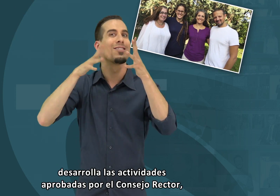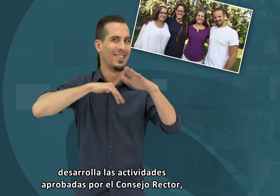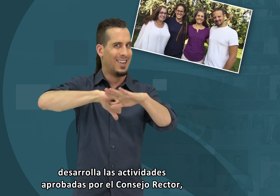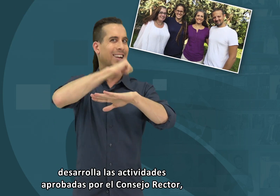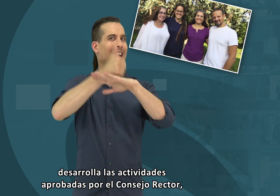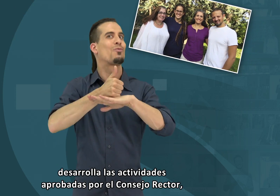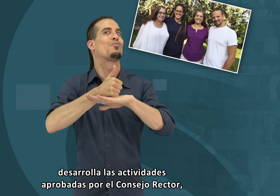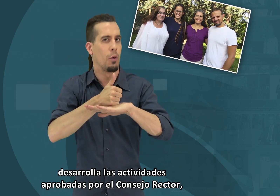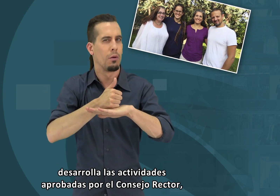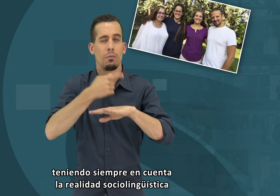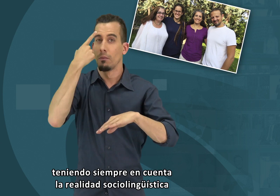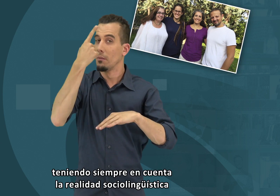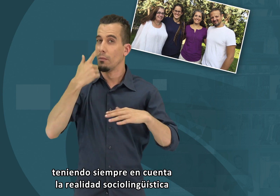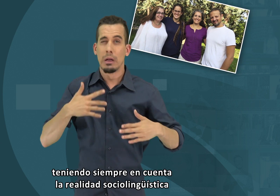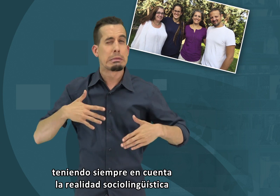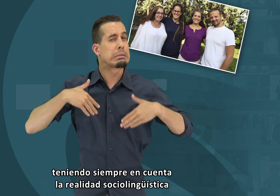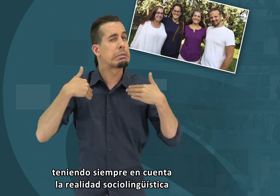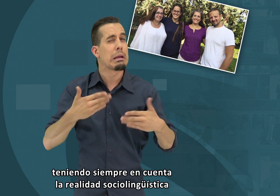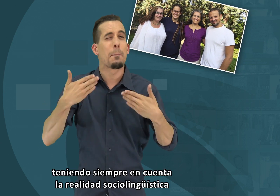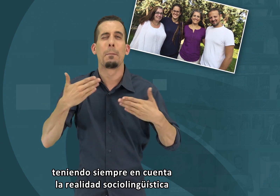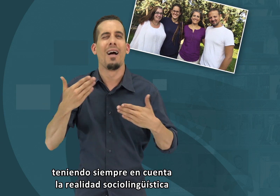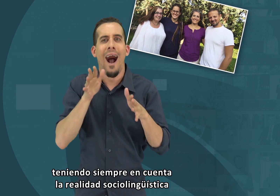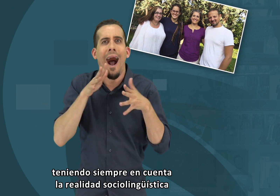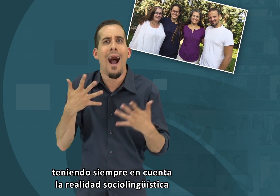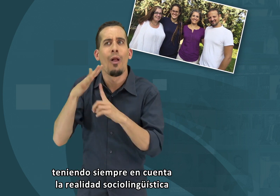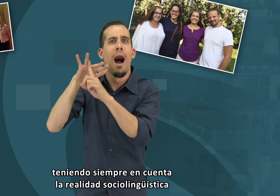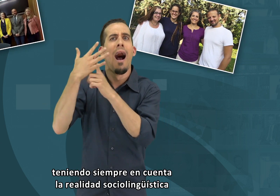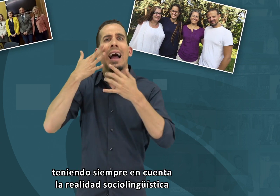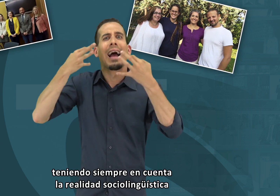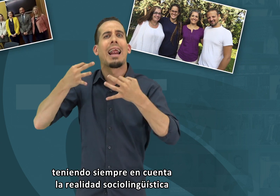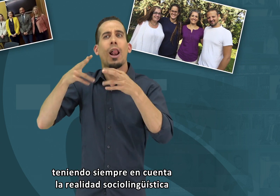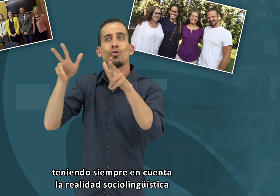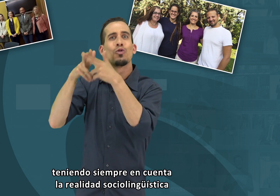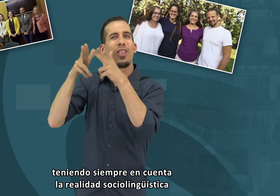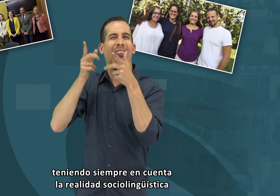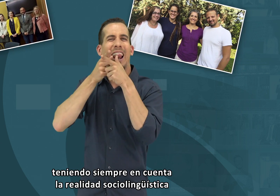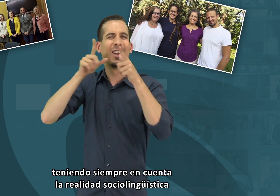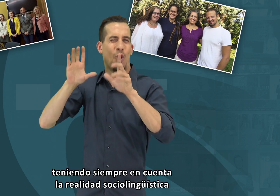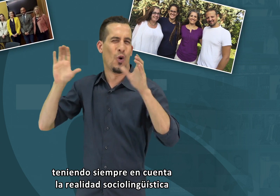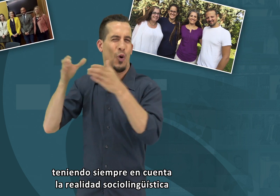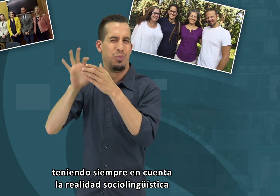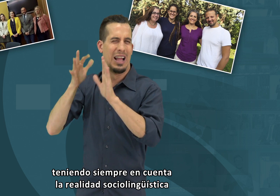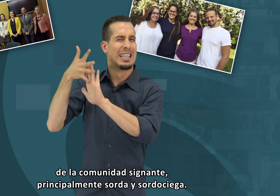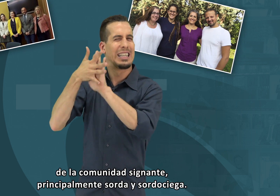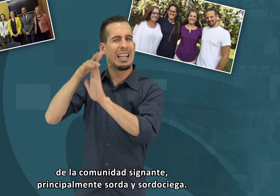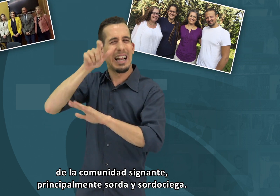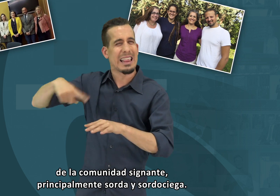Rector, teniendo siempre en cuenta la realidad sociolingüística de la comunidad